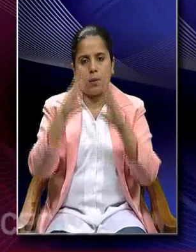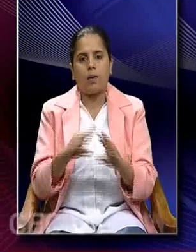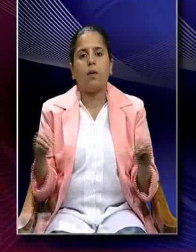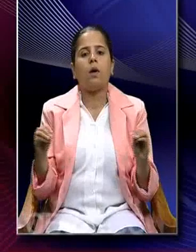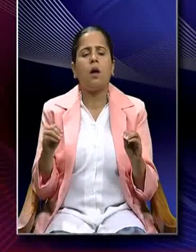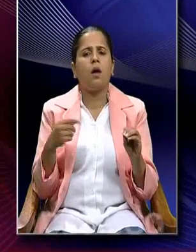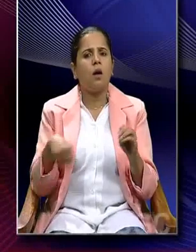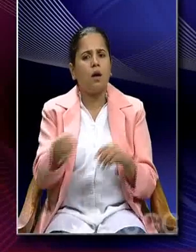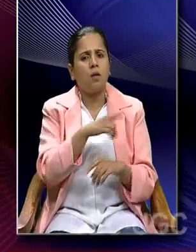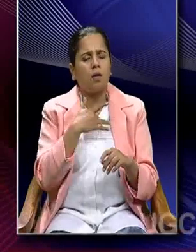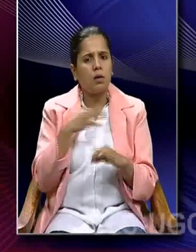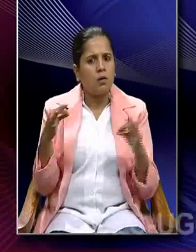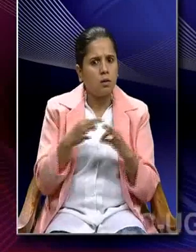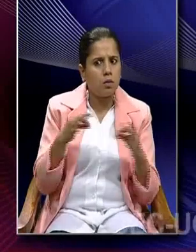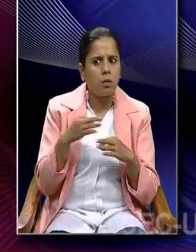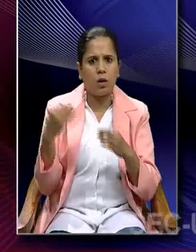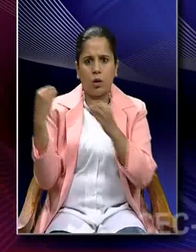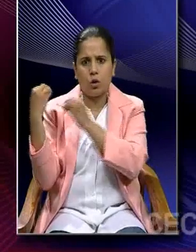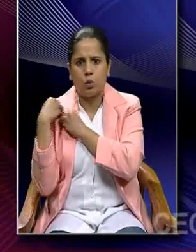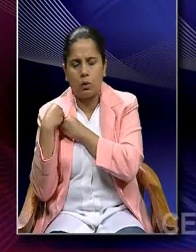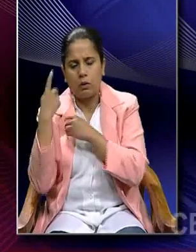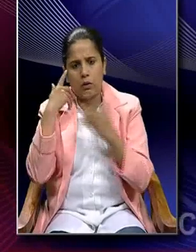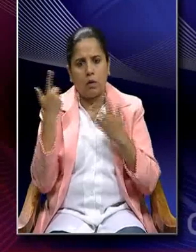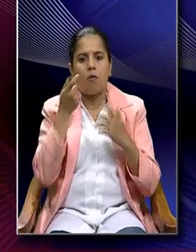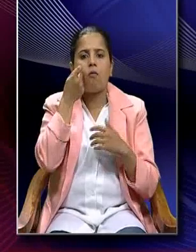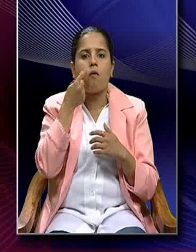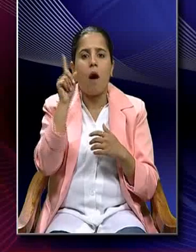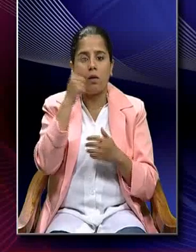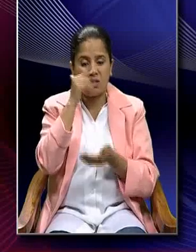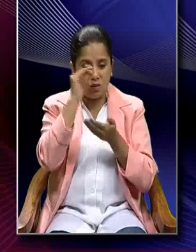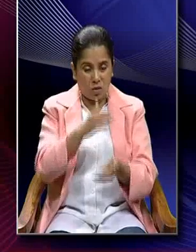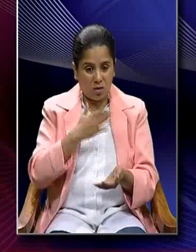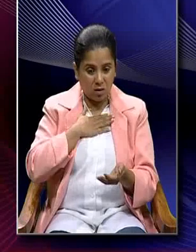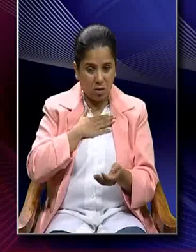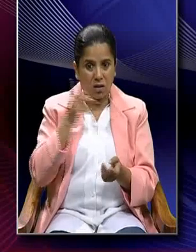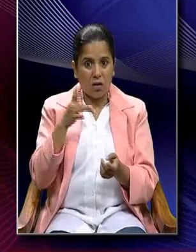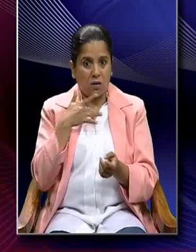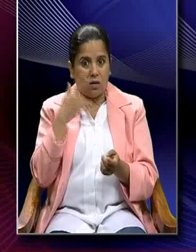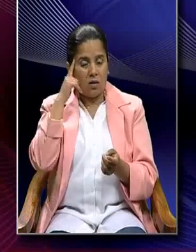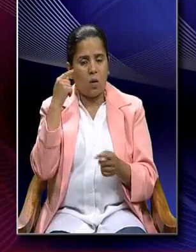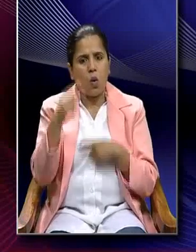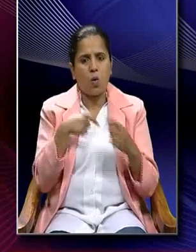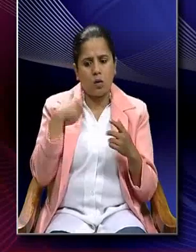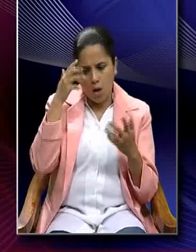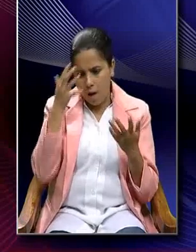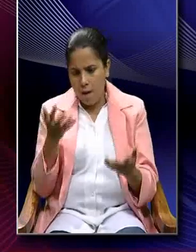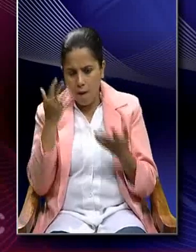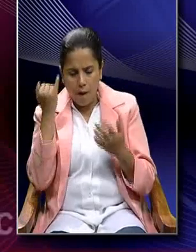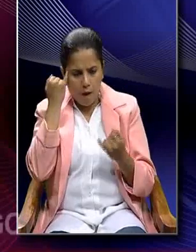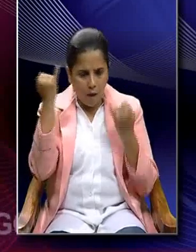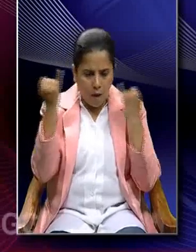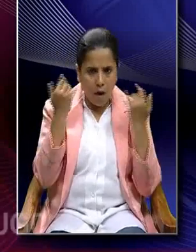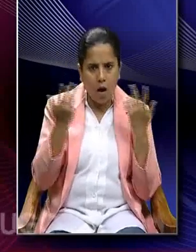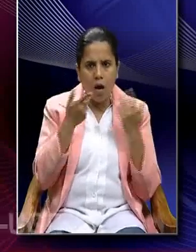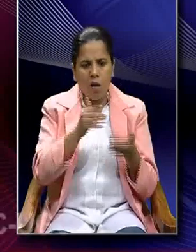dread, fear, responsibility. The father of a daughter is somebody who's always burdened with the idea कि